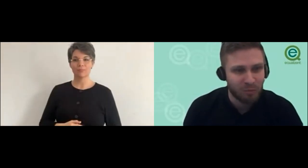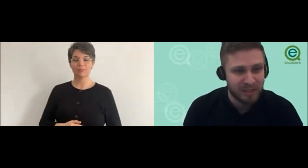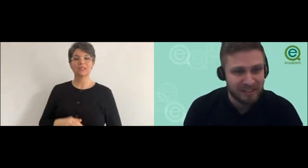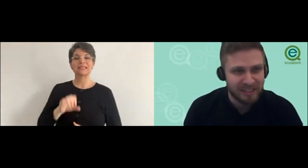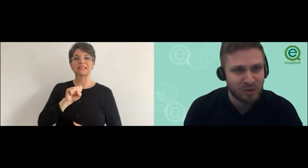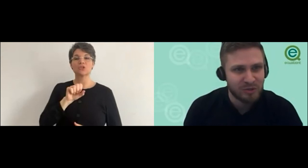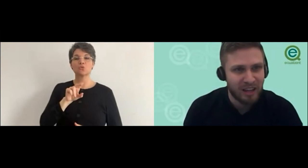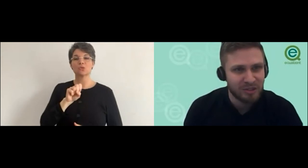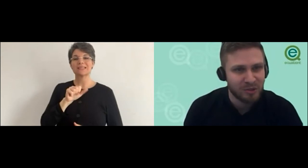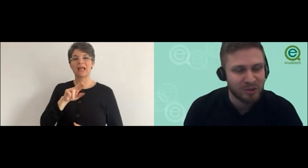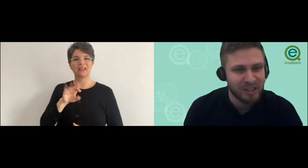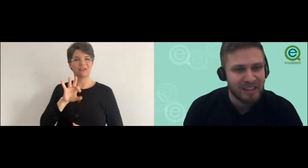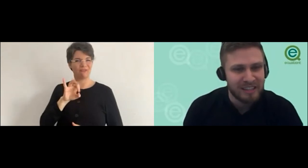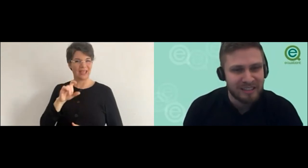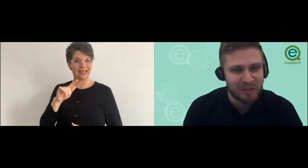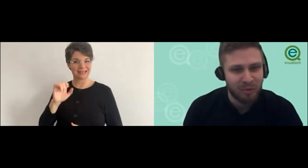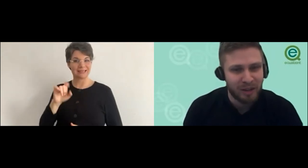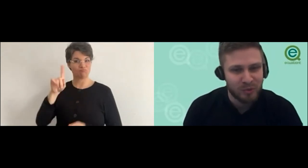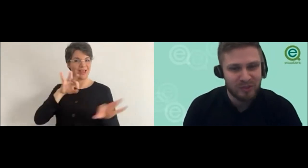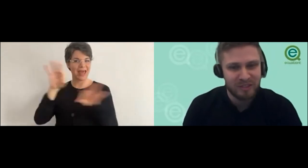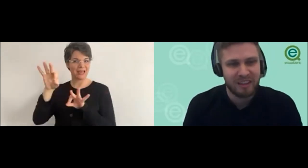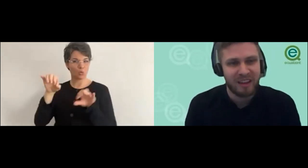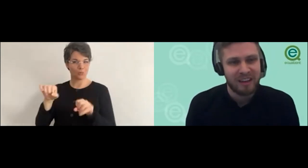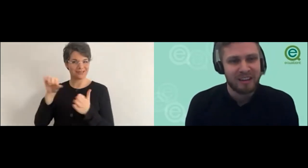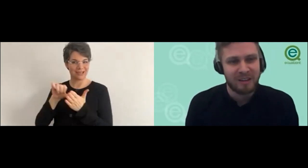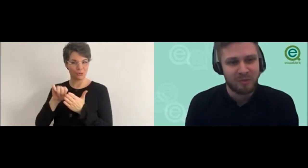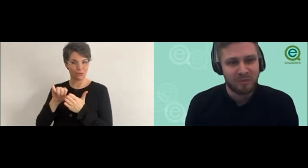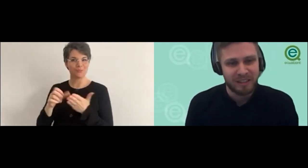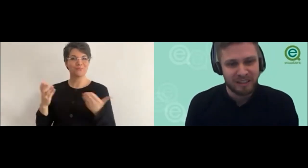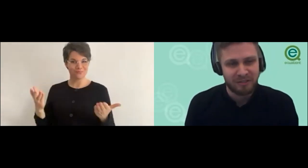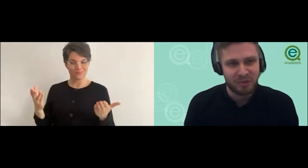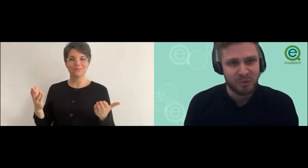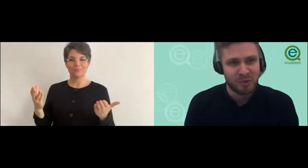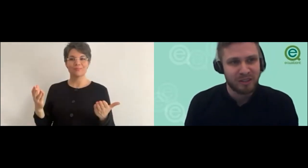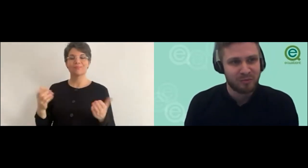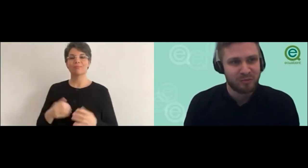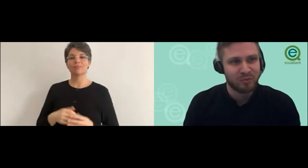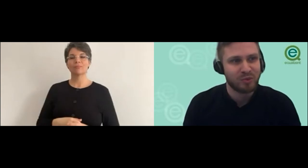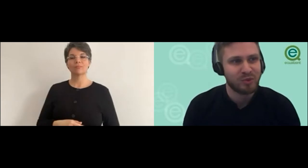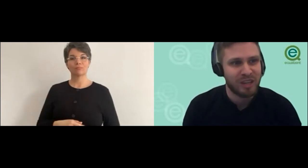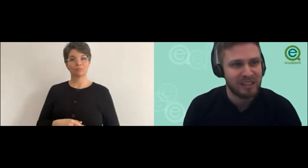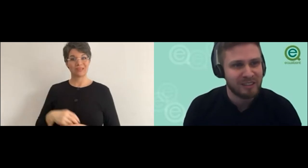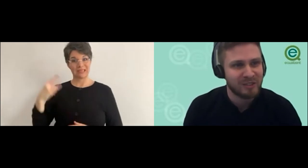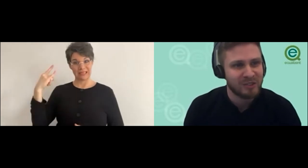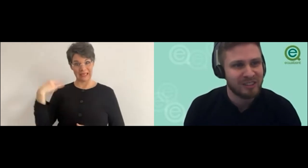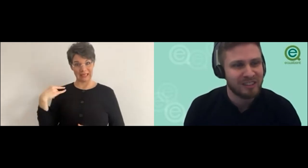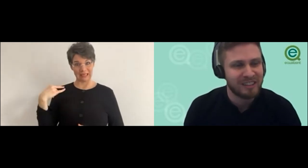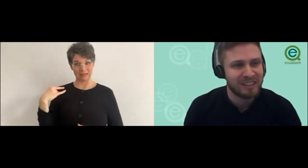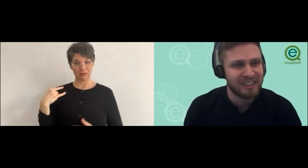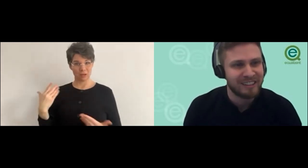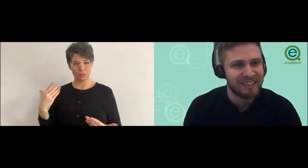die Kompetenzzentrumsleitung, ist bei uns. Ingrid, wenn du Susanne